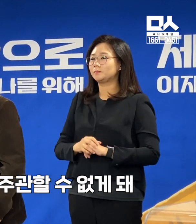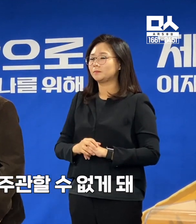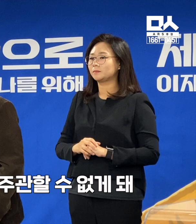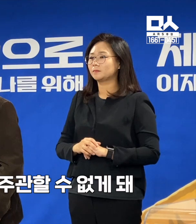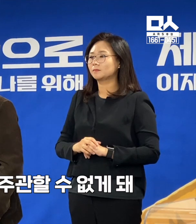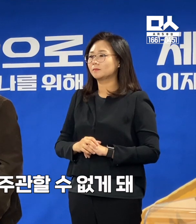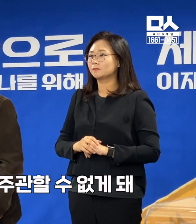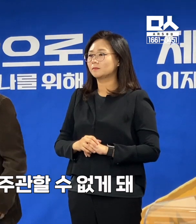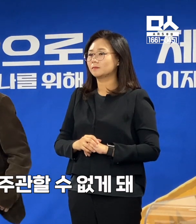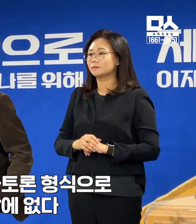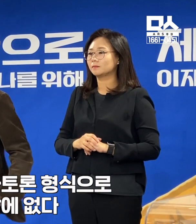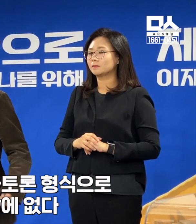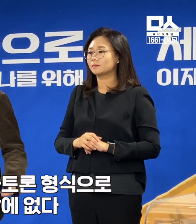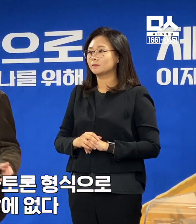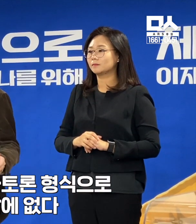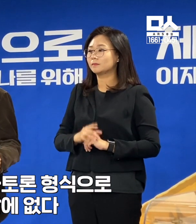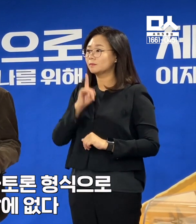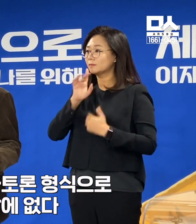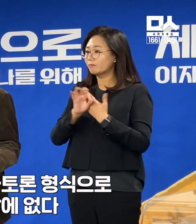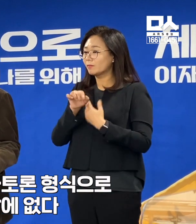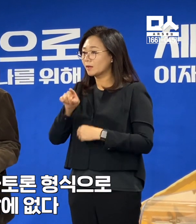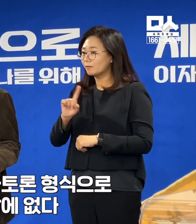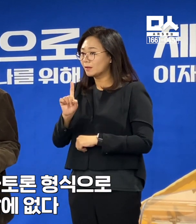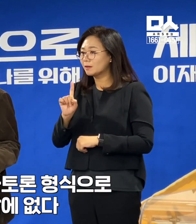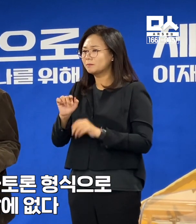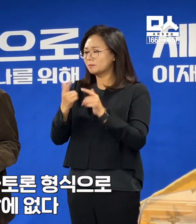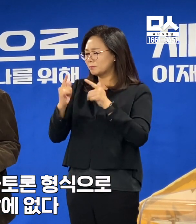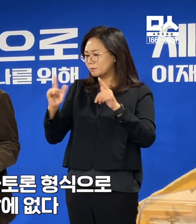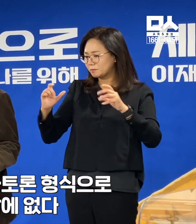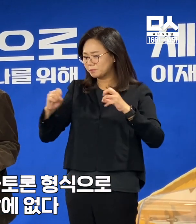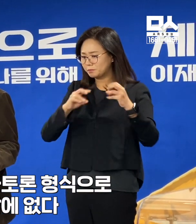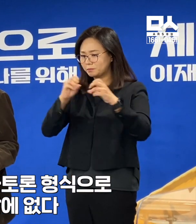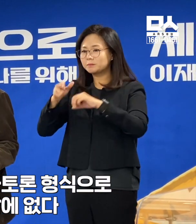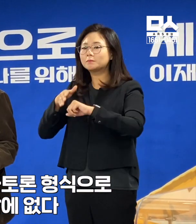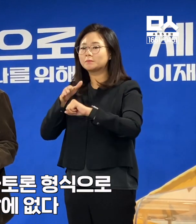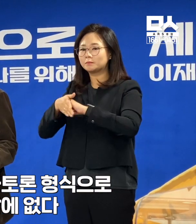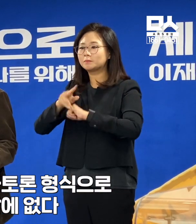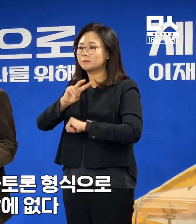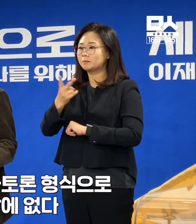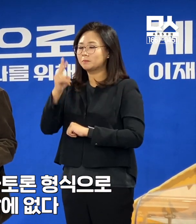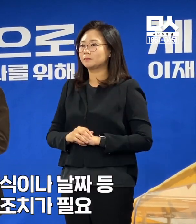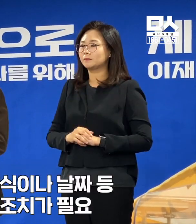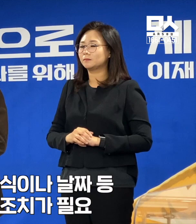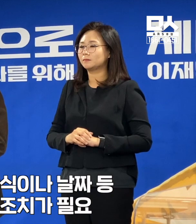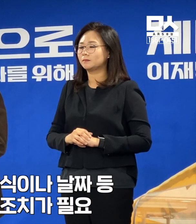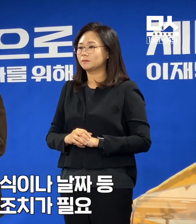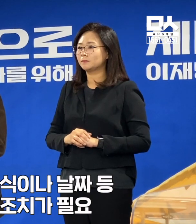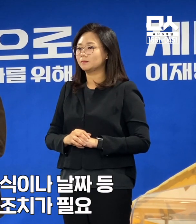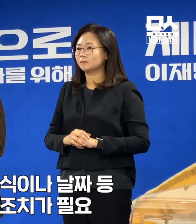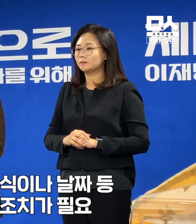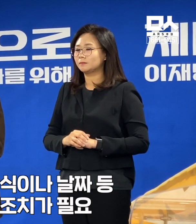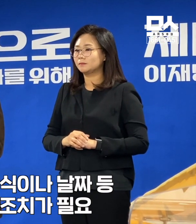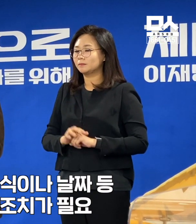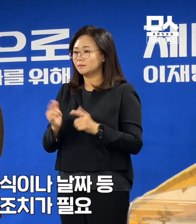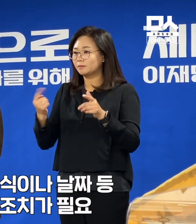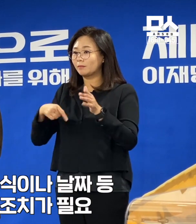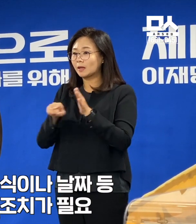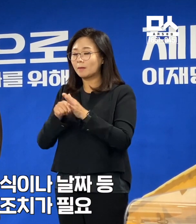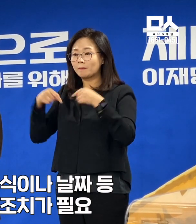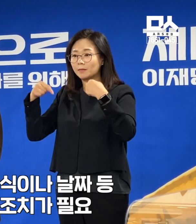없게 되는 것이 됩니다. 그러면 당연히 이제 다자 토론 형식으로 바뀔 수밖에 없는 건데, 그러면 이제 다자 토론을